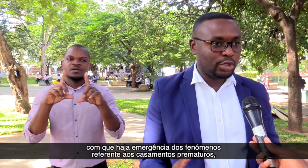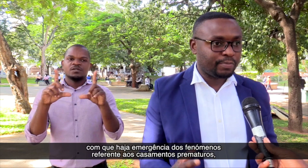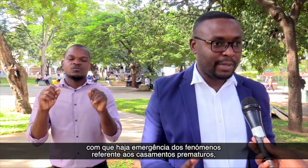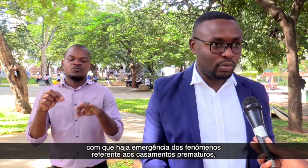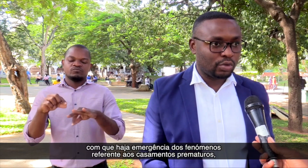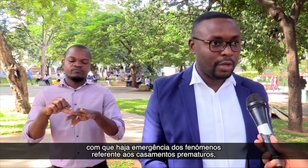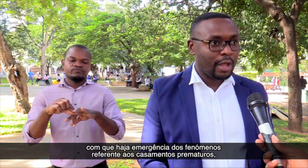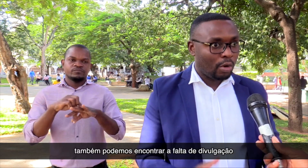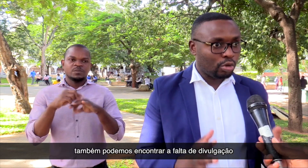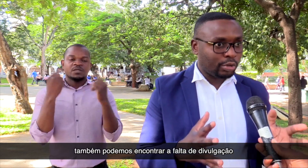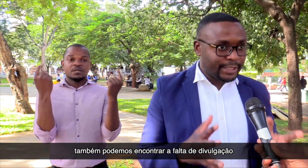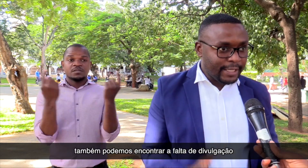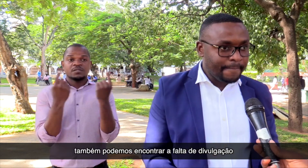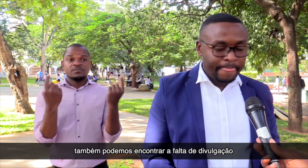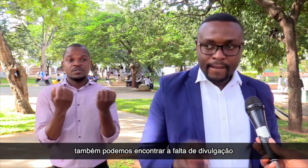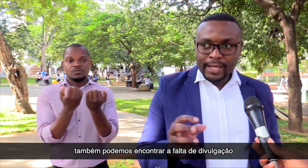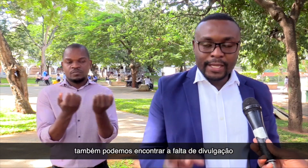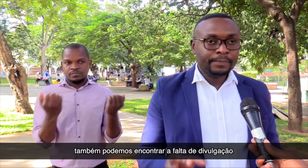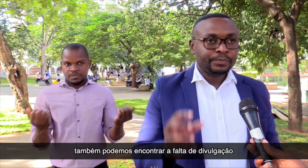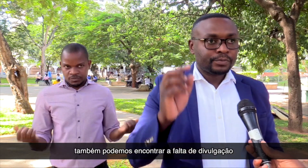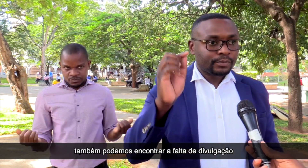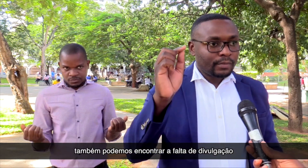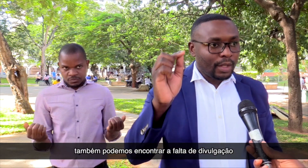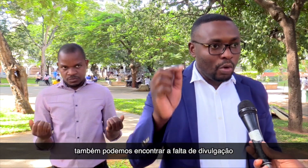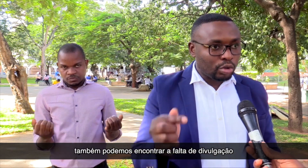aos casamentos prematuros. Outro sim,